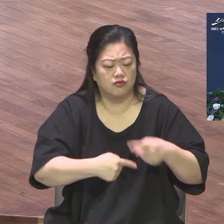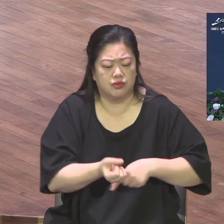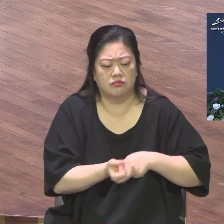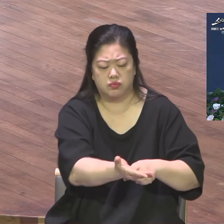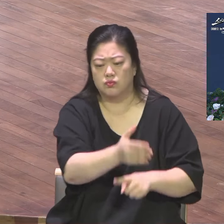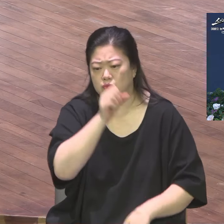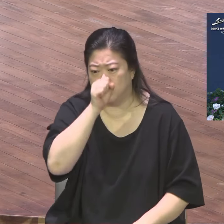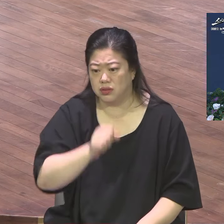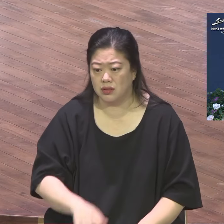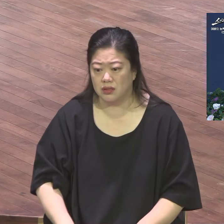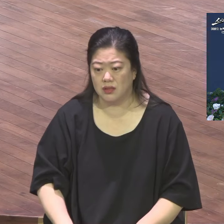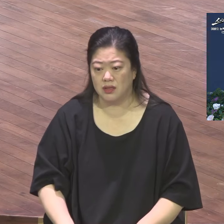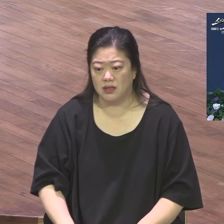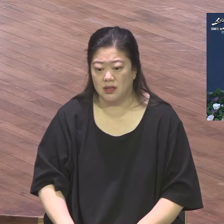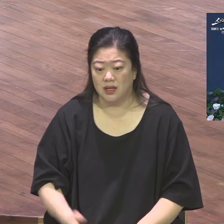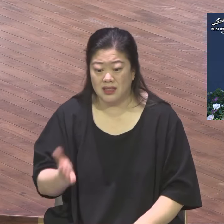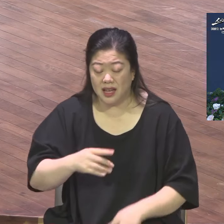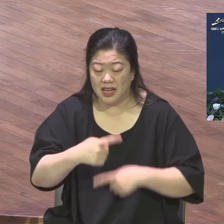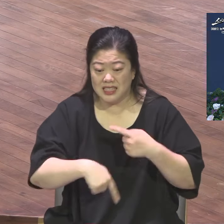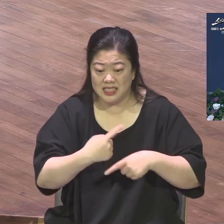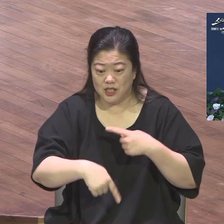되는데 상상도 못해. 상상도 못해.